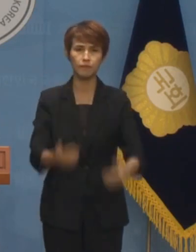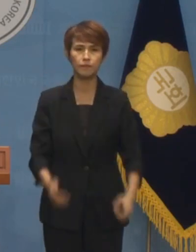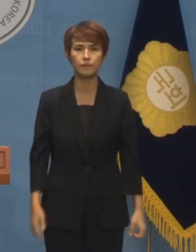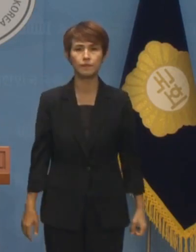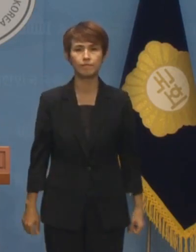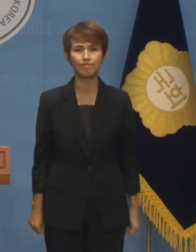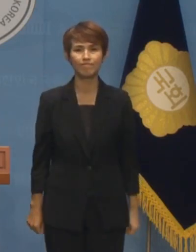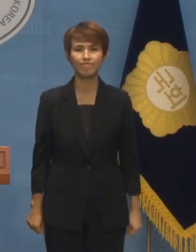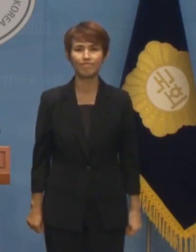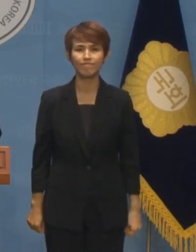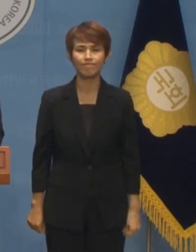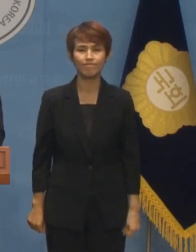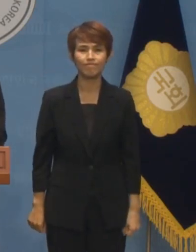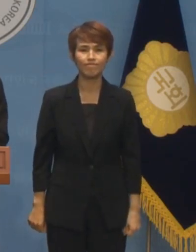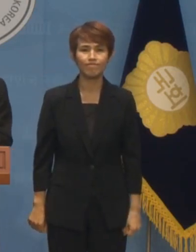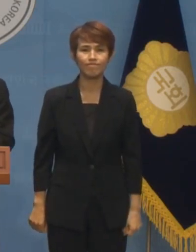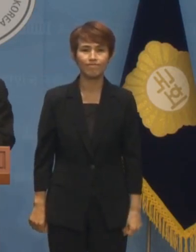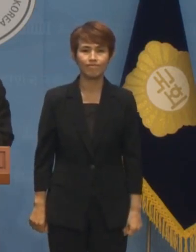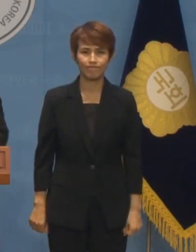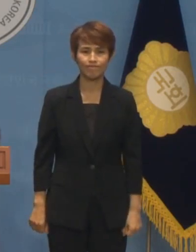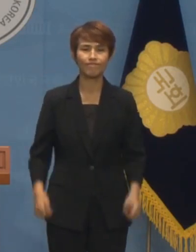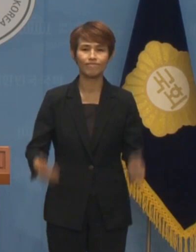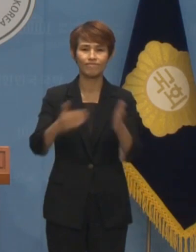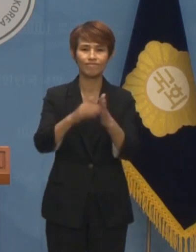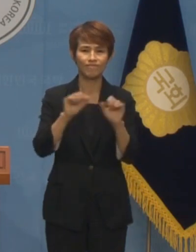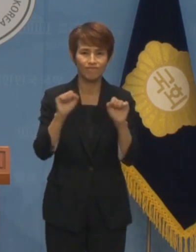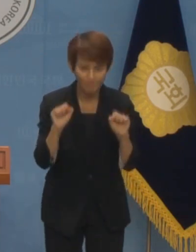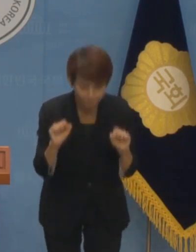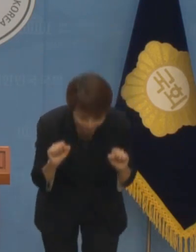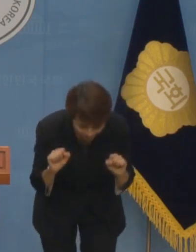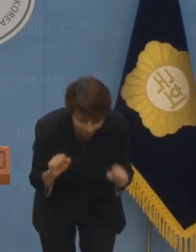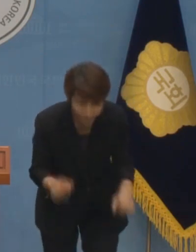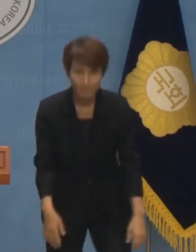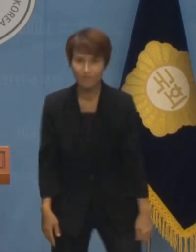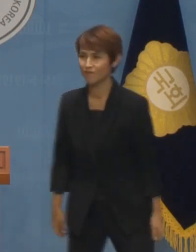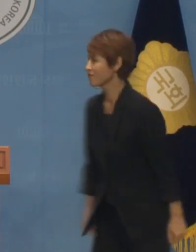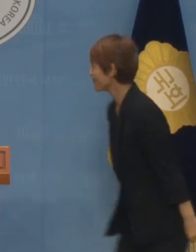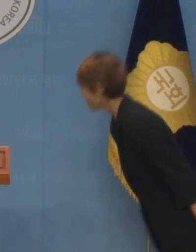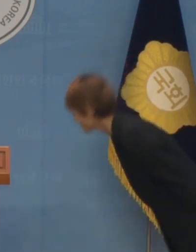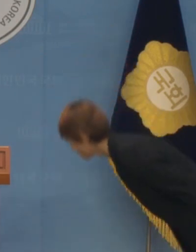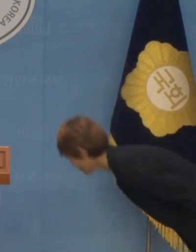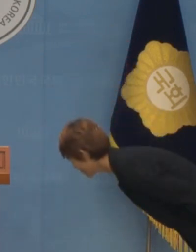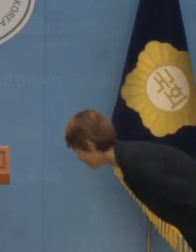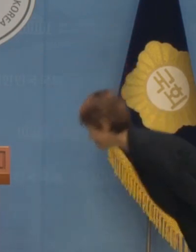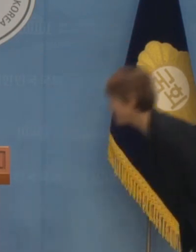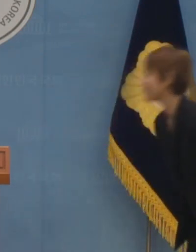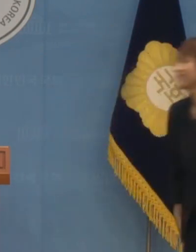이상 마치겠습니다. 감사합니다.